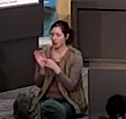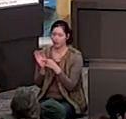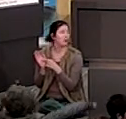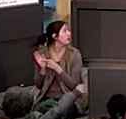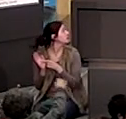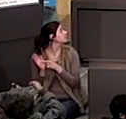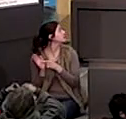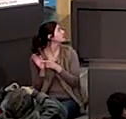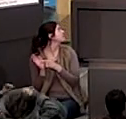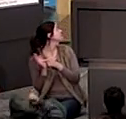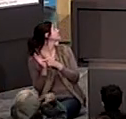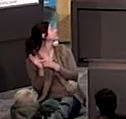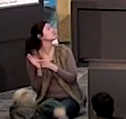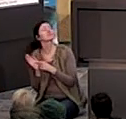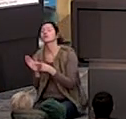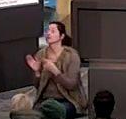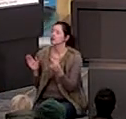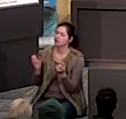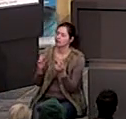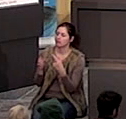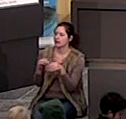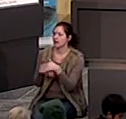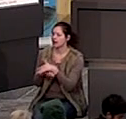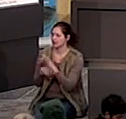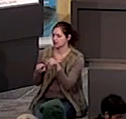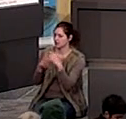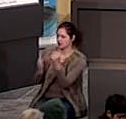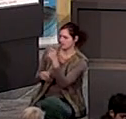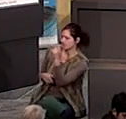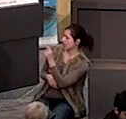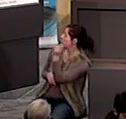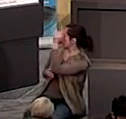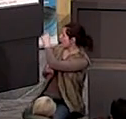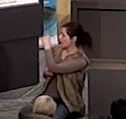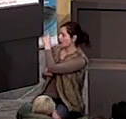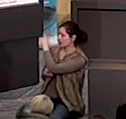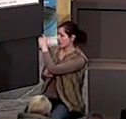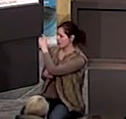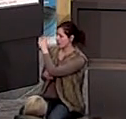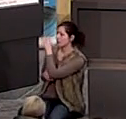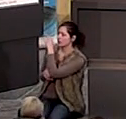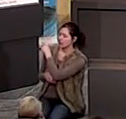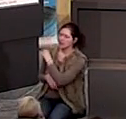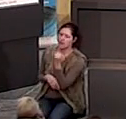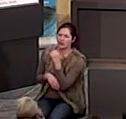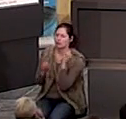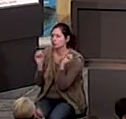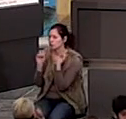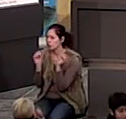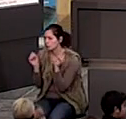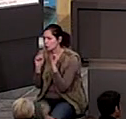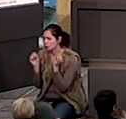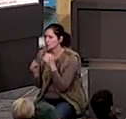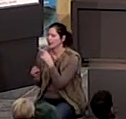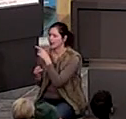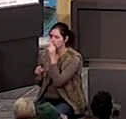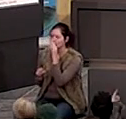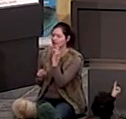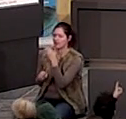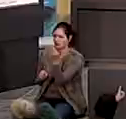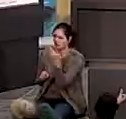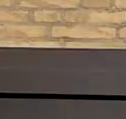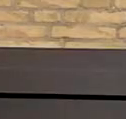kinderuniversiteit@tilburguniversity.edu. En dan zorgen we dat hij bij de professor komt. En als hij een keer tijd heeft, want hij heeft een hele drukke agenda, maar dan probeert hij de vragen te